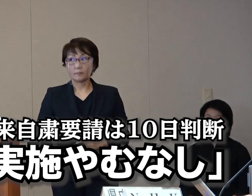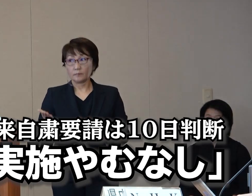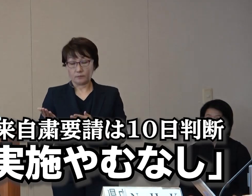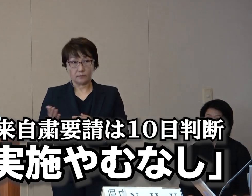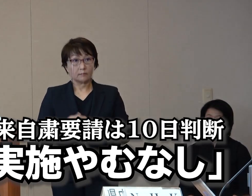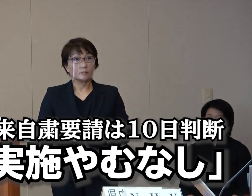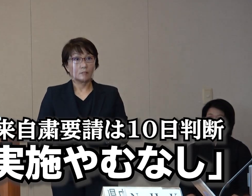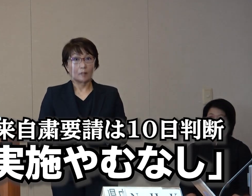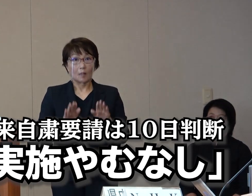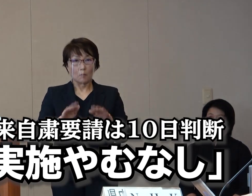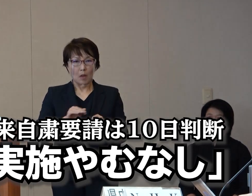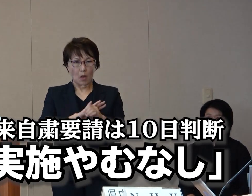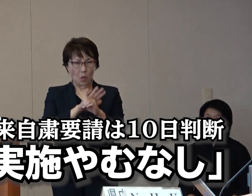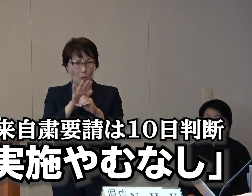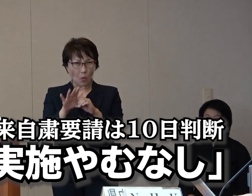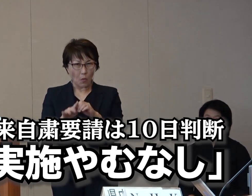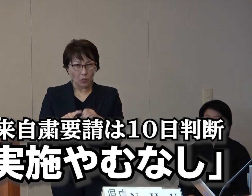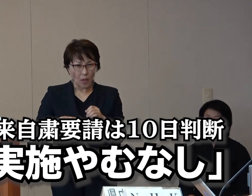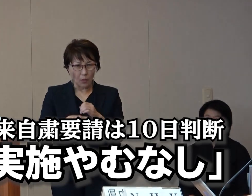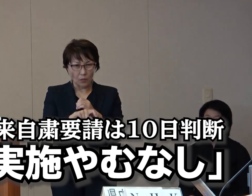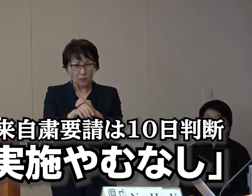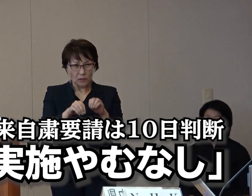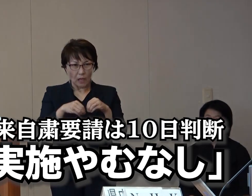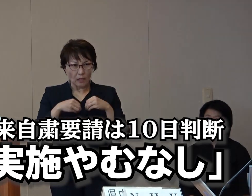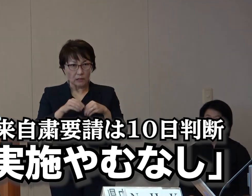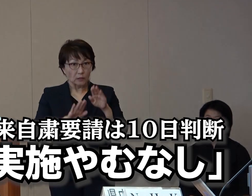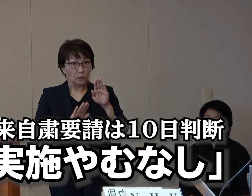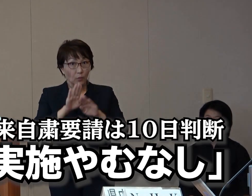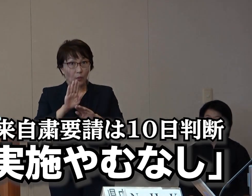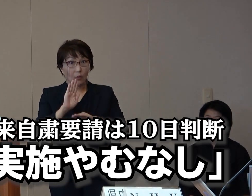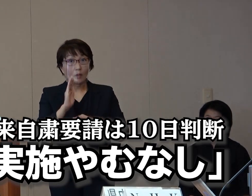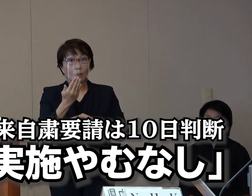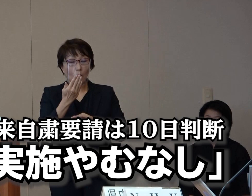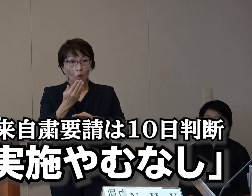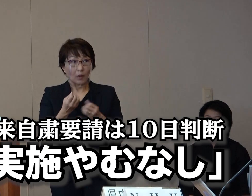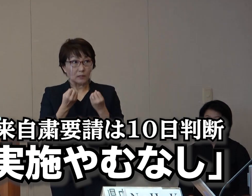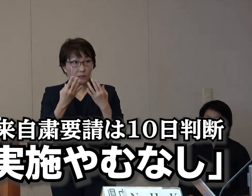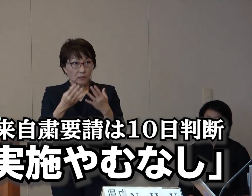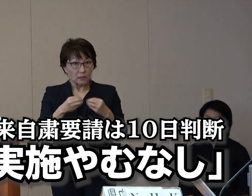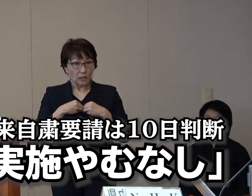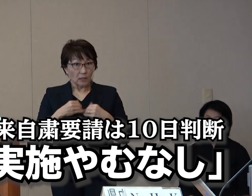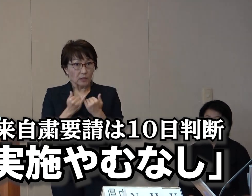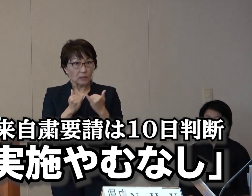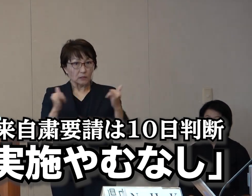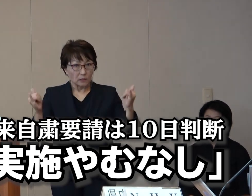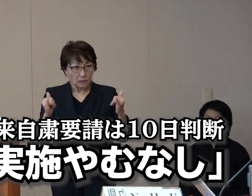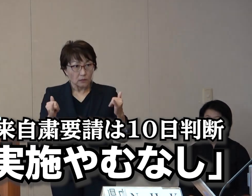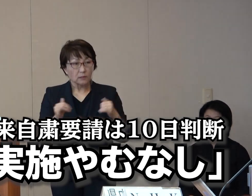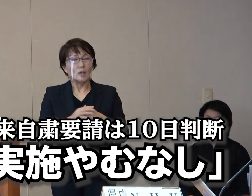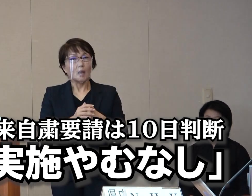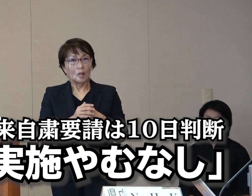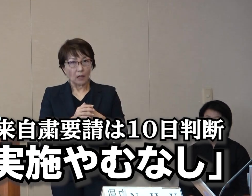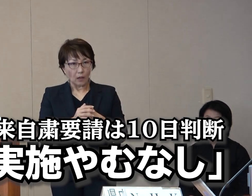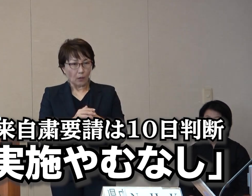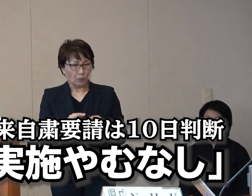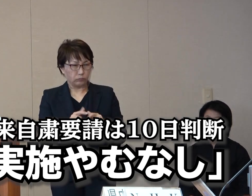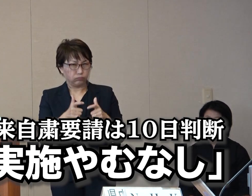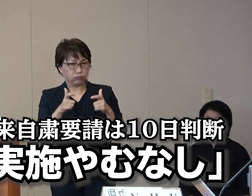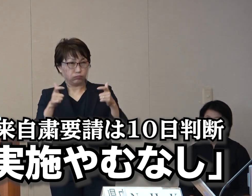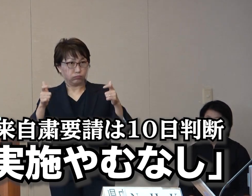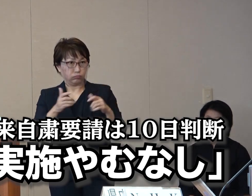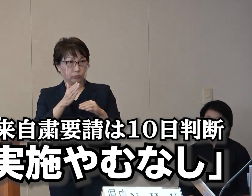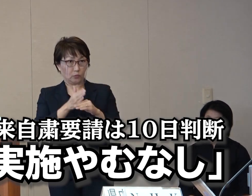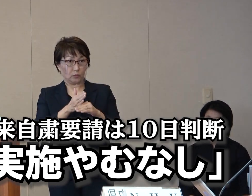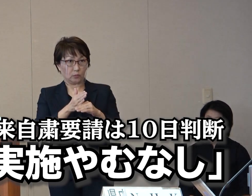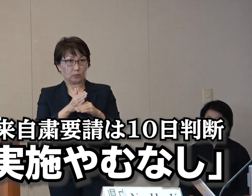あの現在この物感染症の状況ですが春季担い者するが及第しております95し